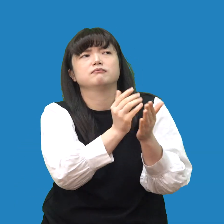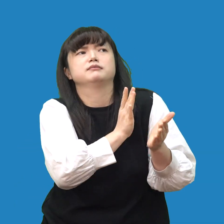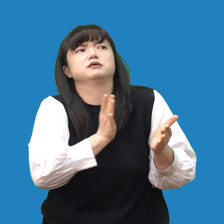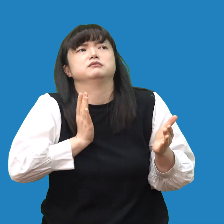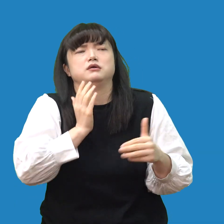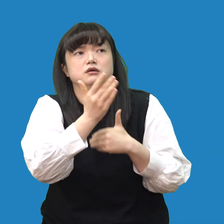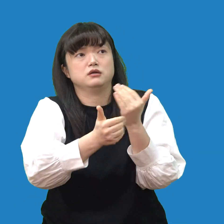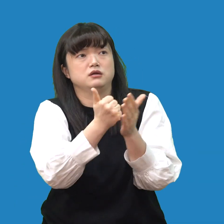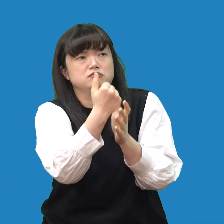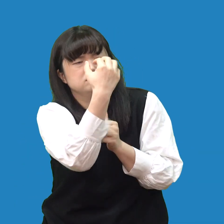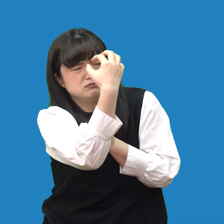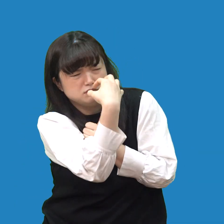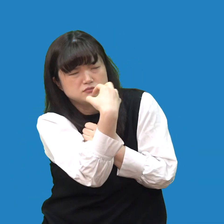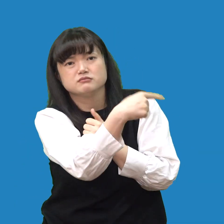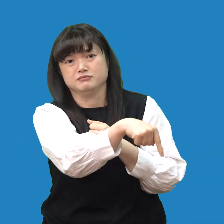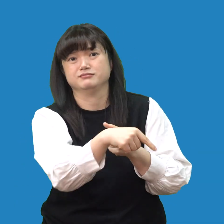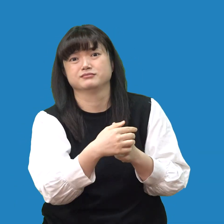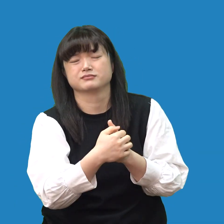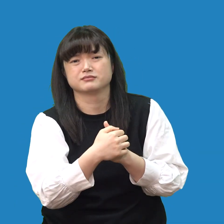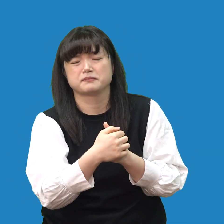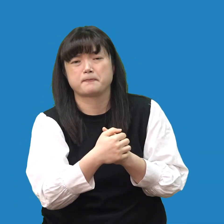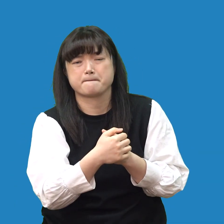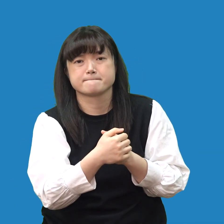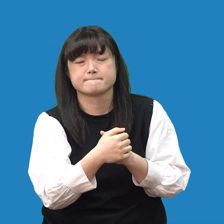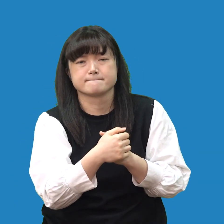하나님의 책망하시는 게 바로 이 부분이죠.